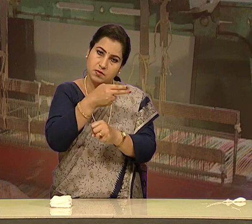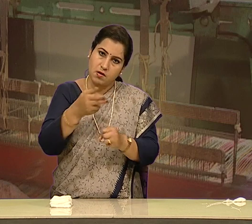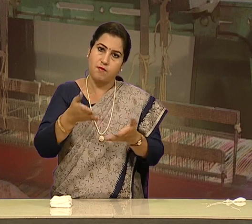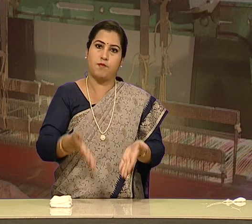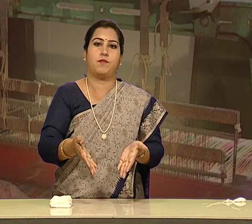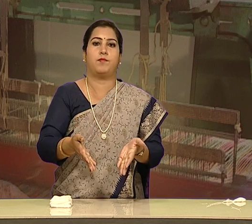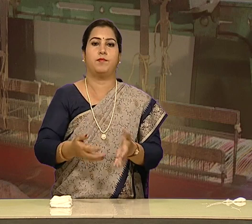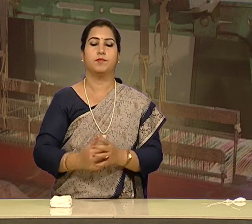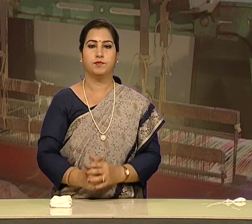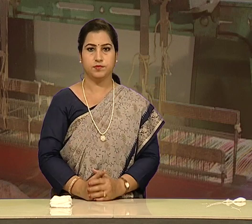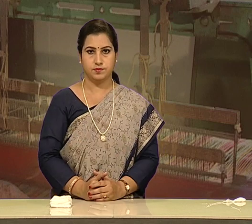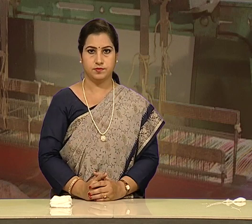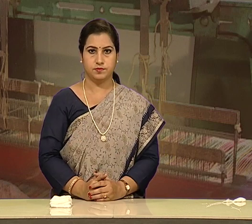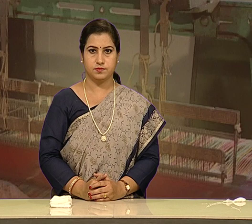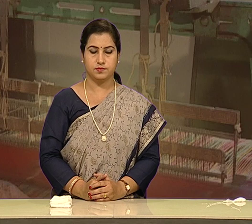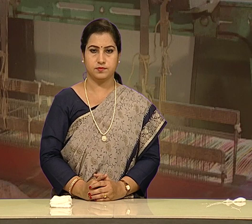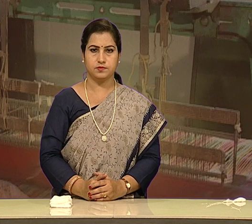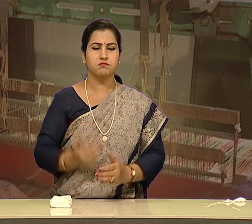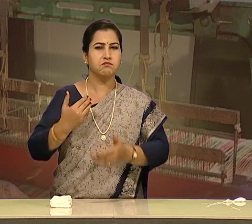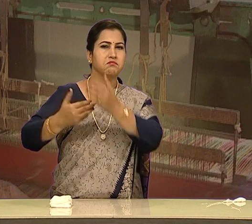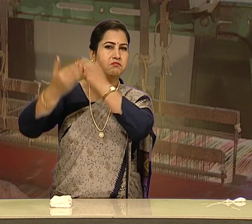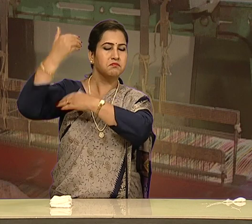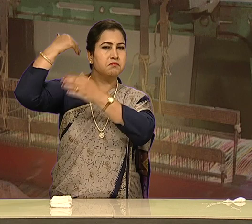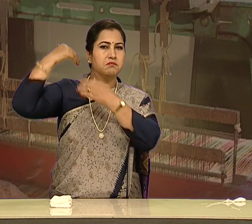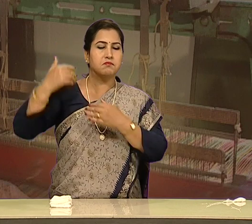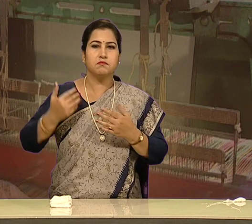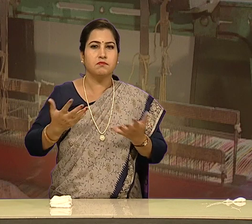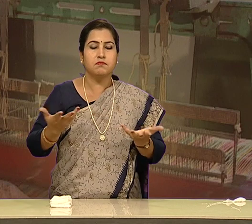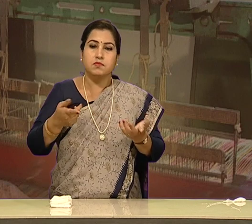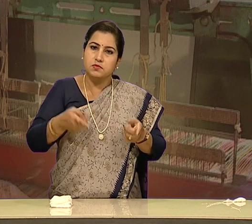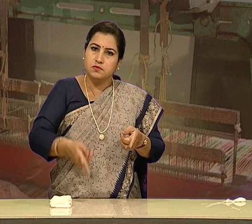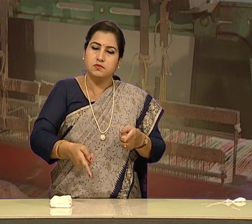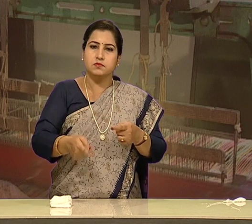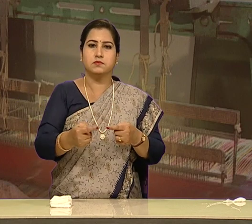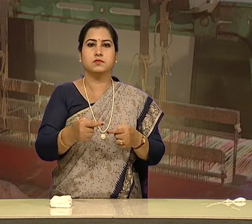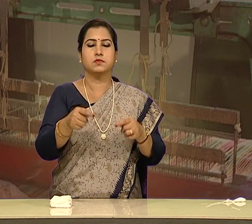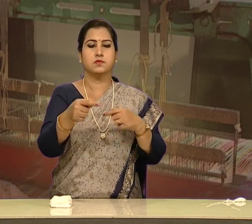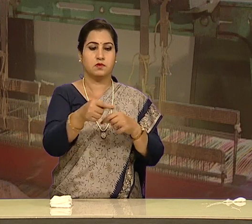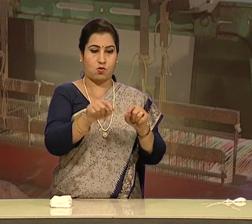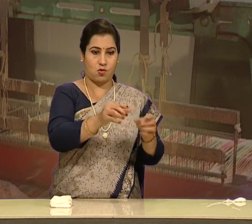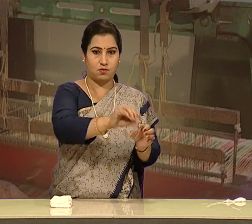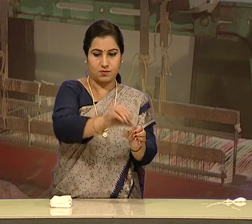कहते हैं। पुराने समय में यह काम हाथों से किया जाता